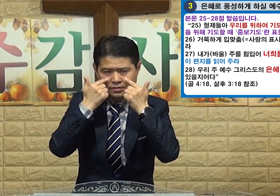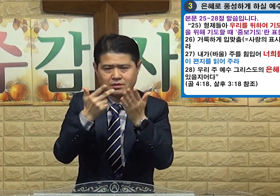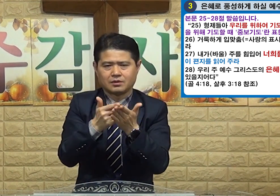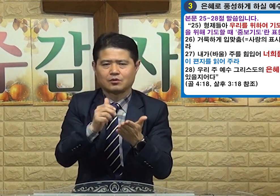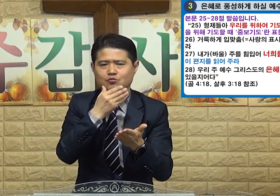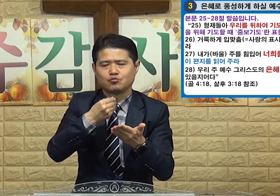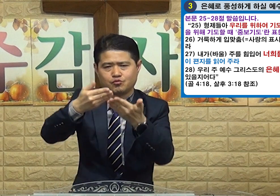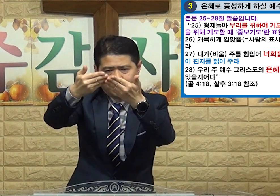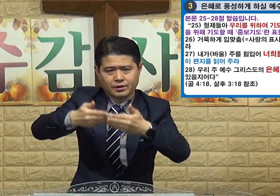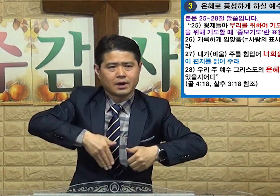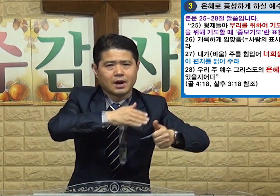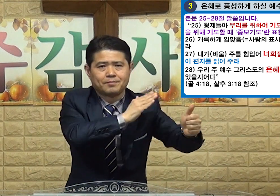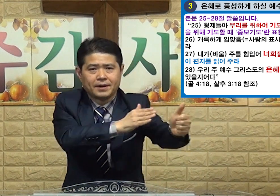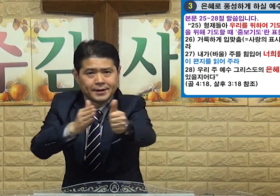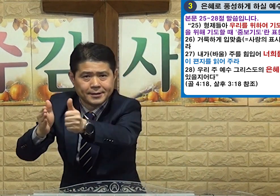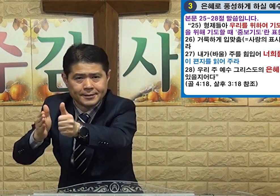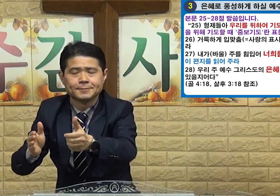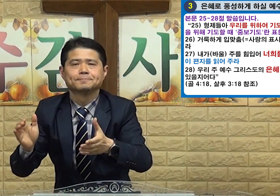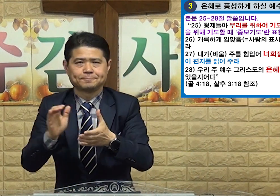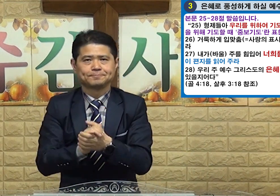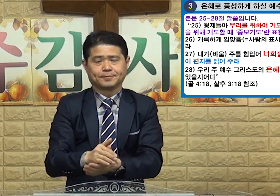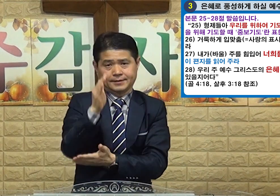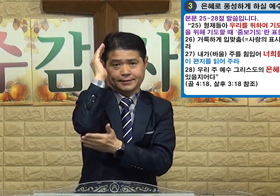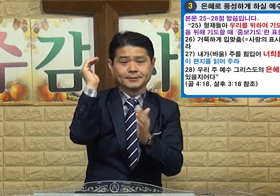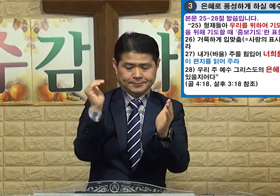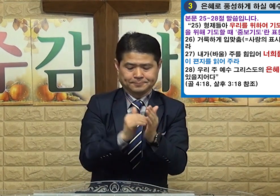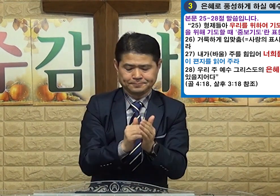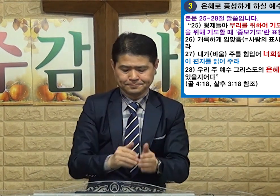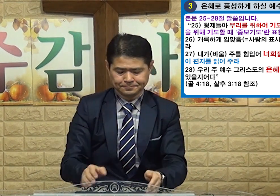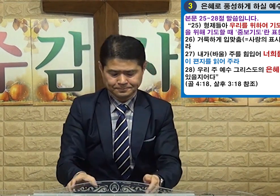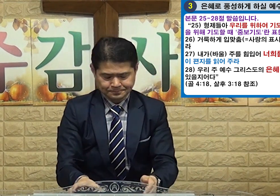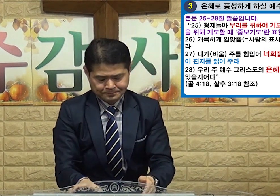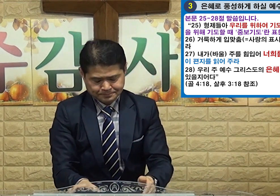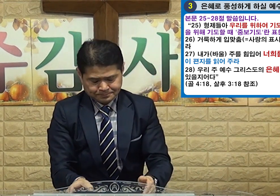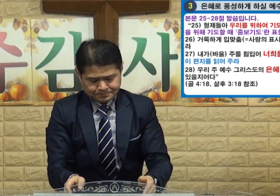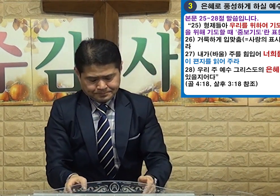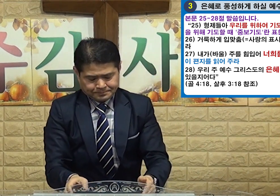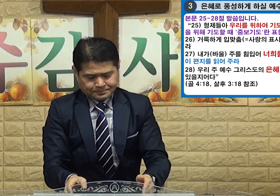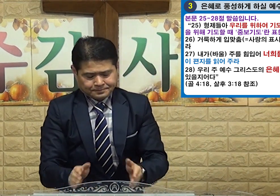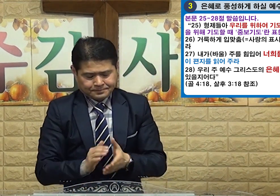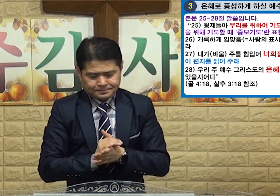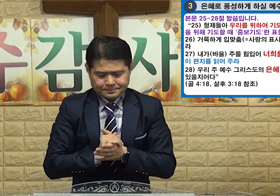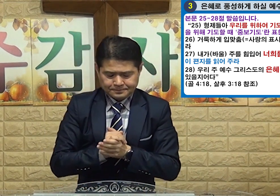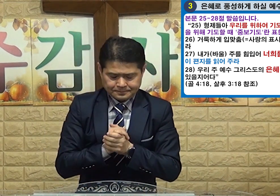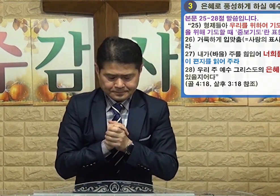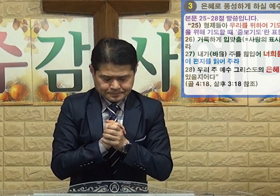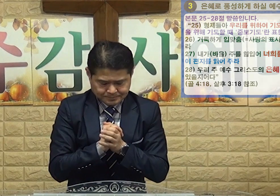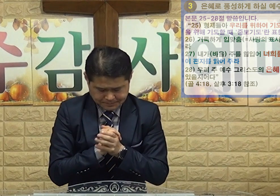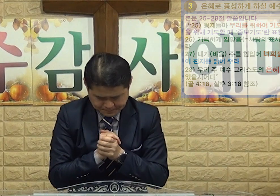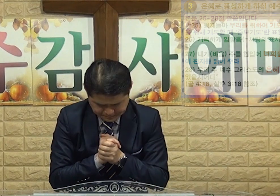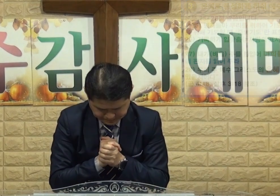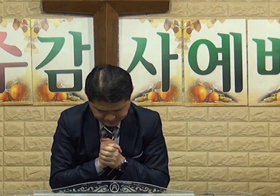우리가 함께 거할 수 있음을 믿으시길 바랍니다. 설교가 끝났고요. 함께